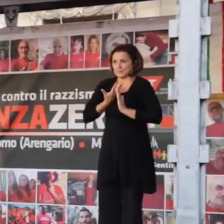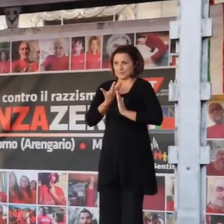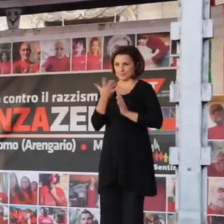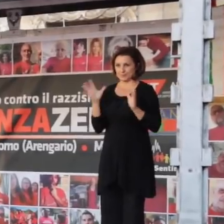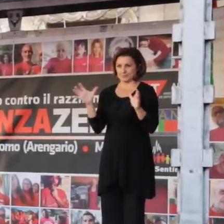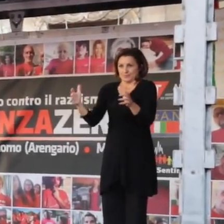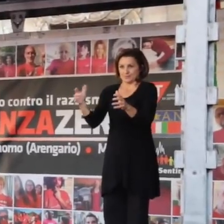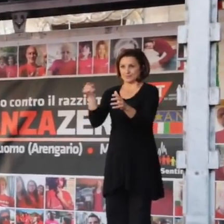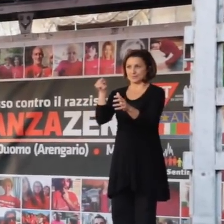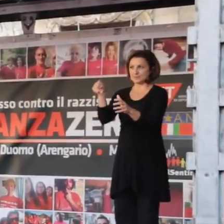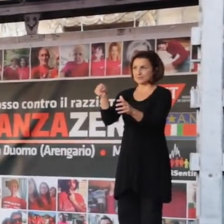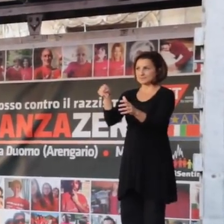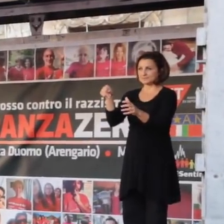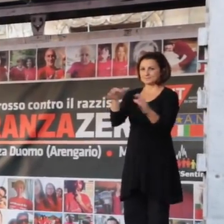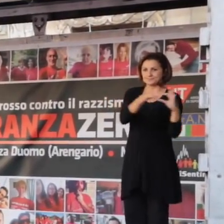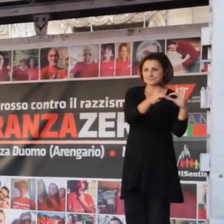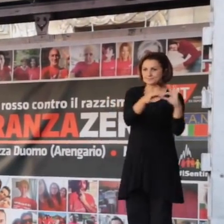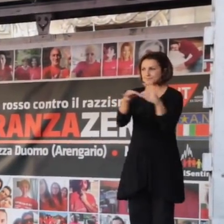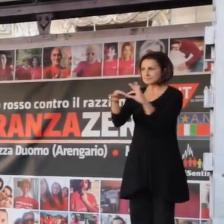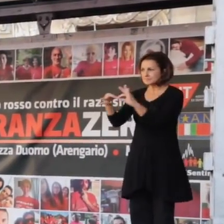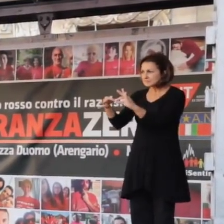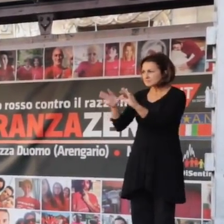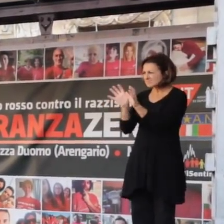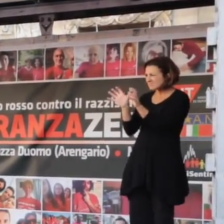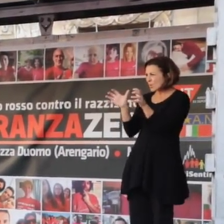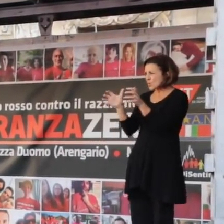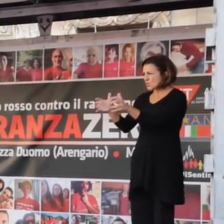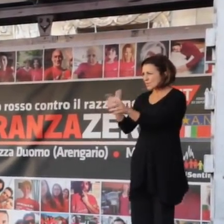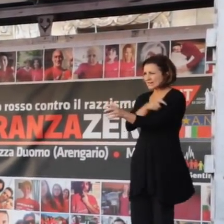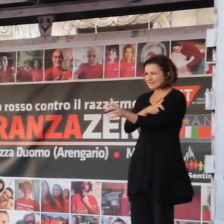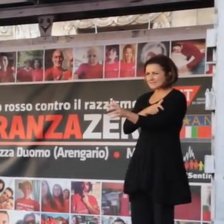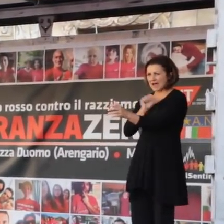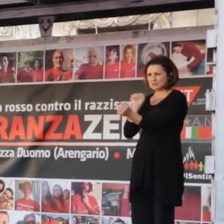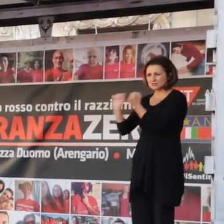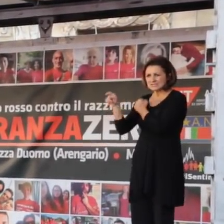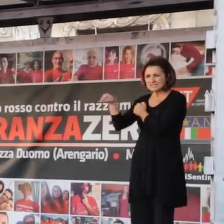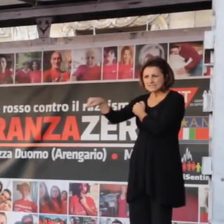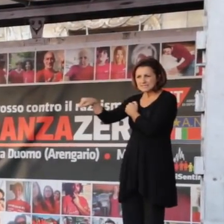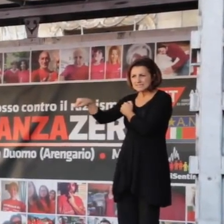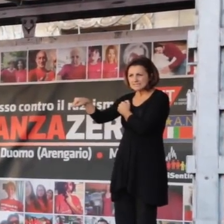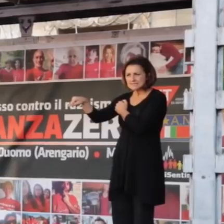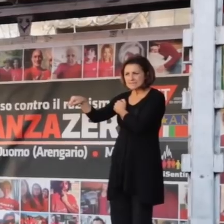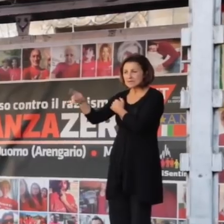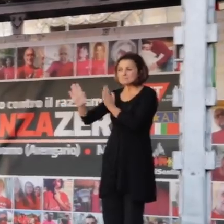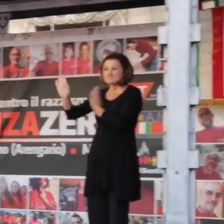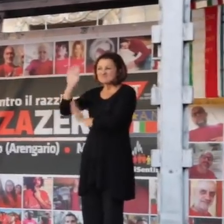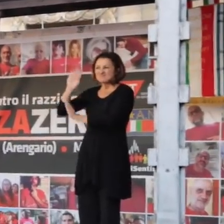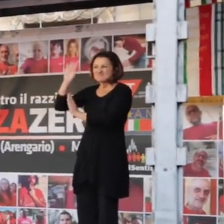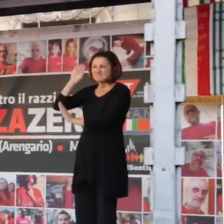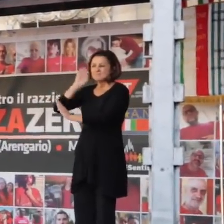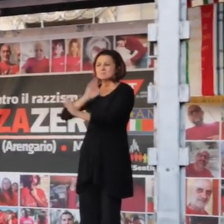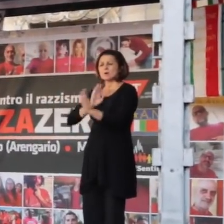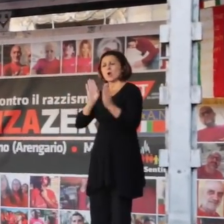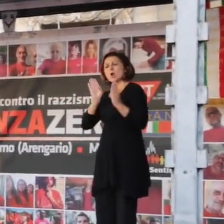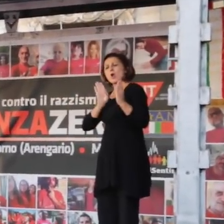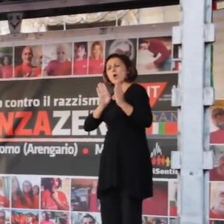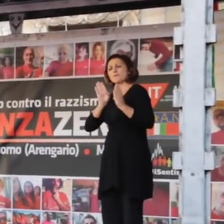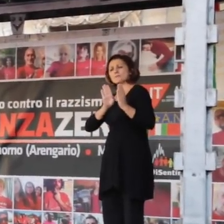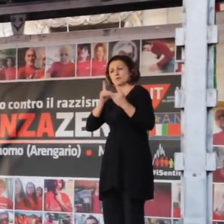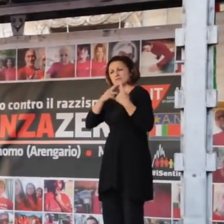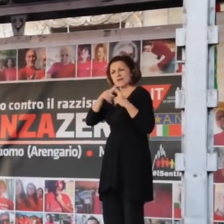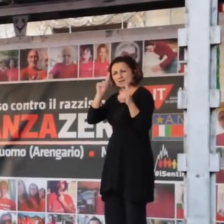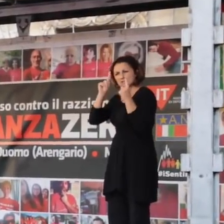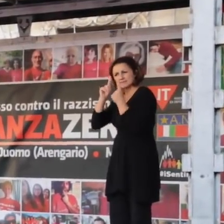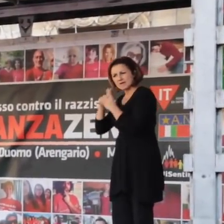di costruzione dell'unità antifascista che fu raggiunta con un confronto rispettoso delle